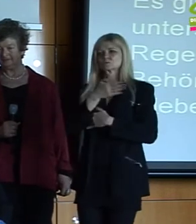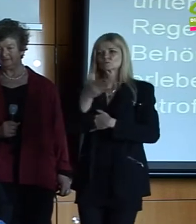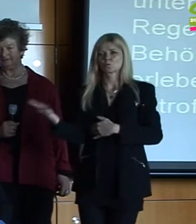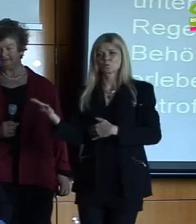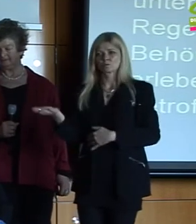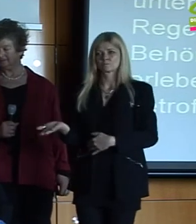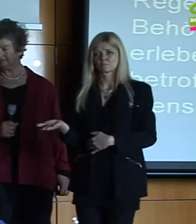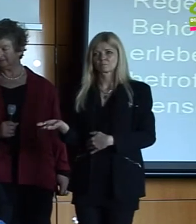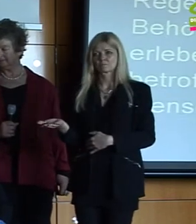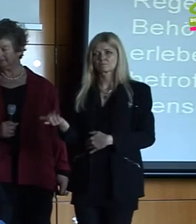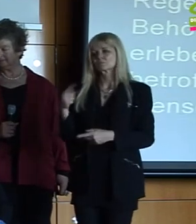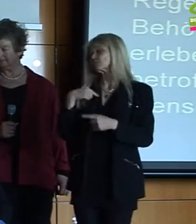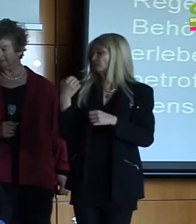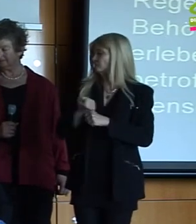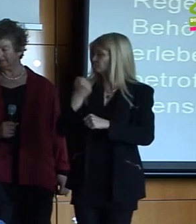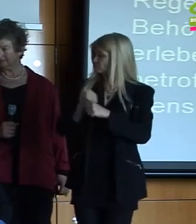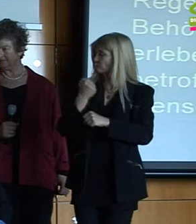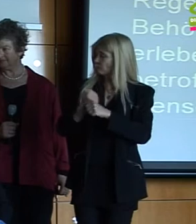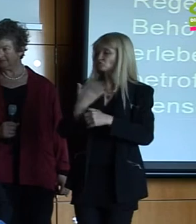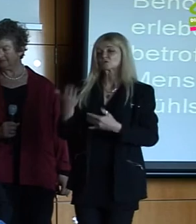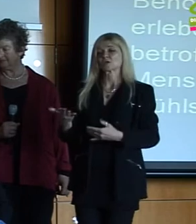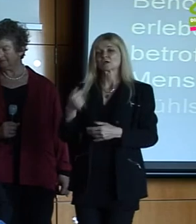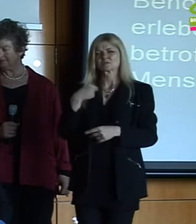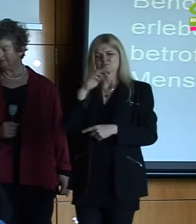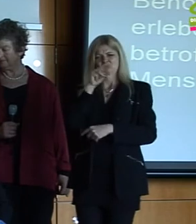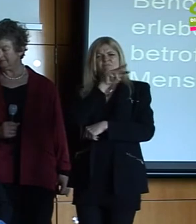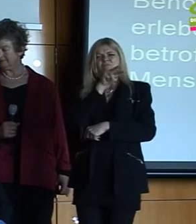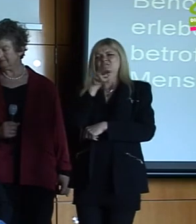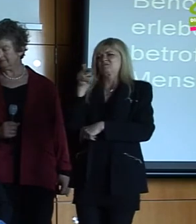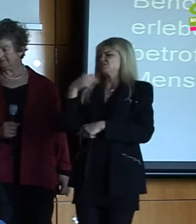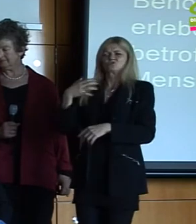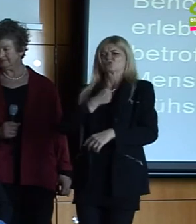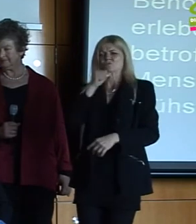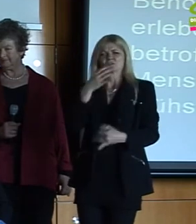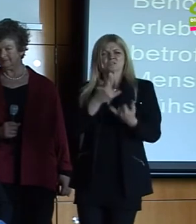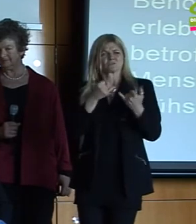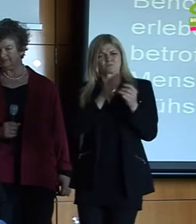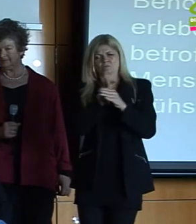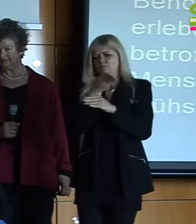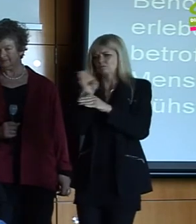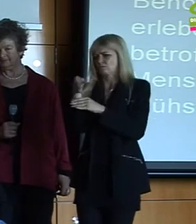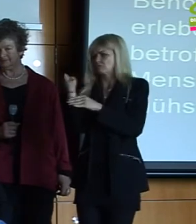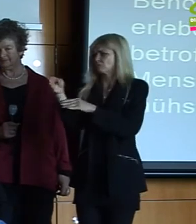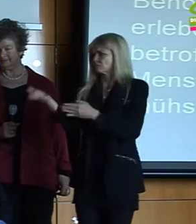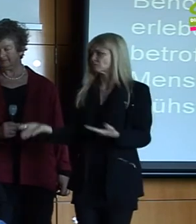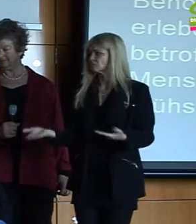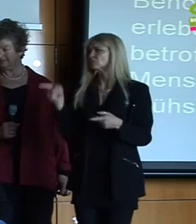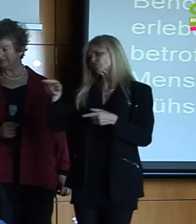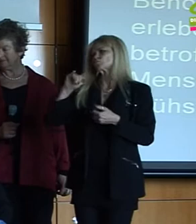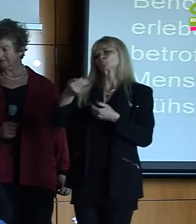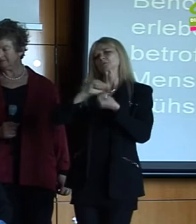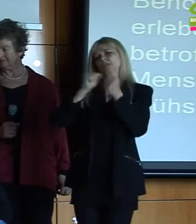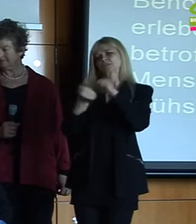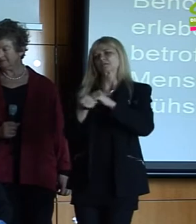und einfach oftmals wirklich, wo man sagt, ich schaffe das einfach nicht mehr. Das muss auf jeden Fall geändert werden. Es muss